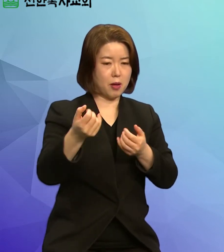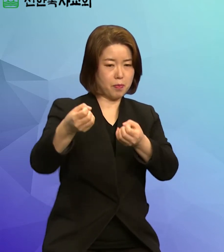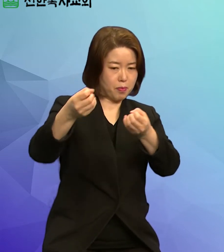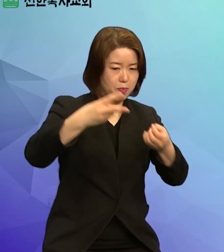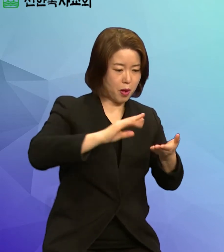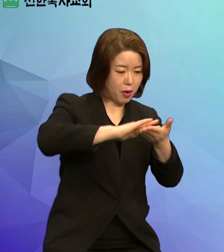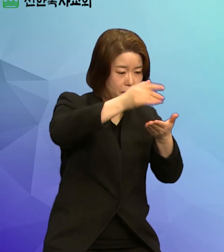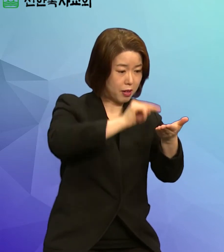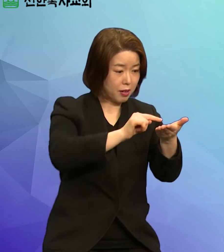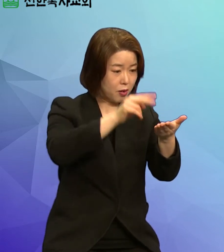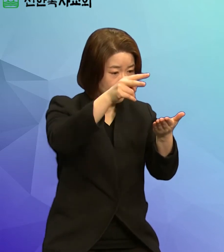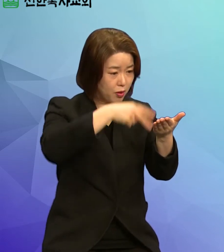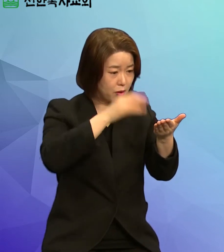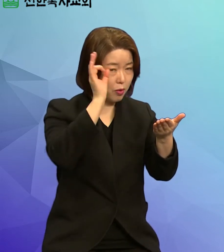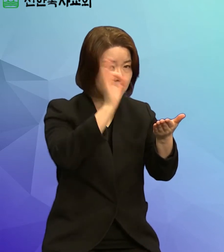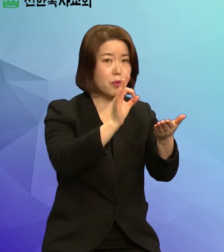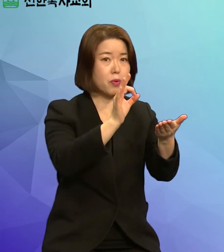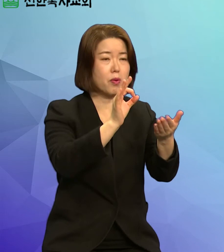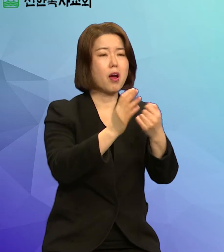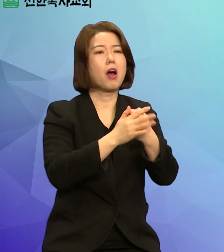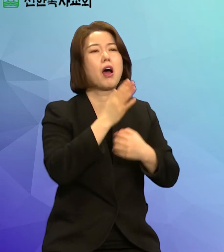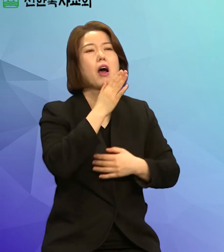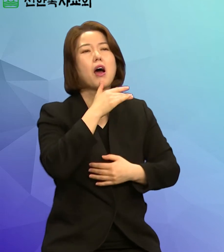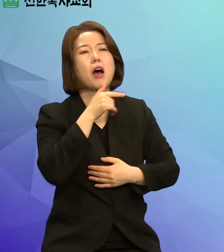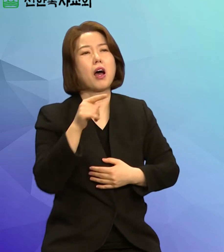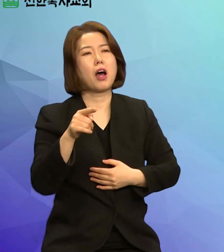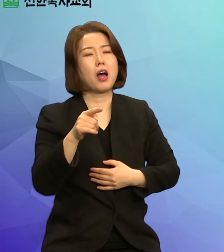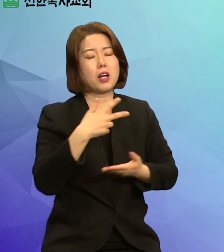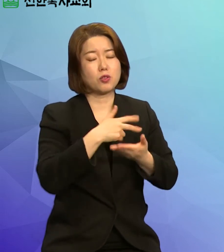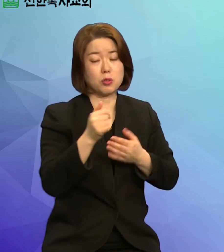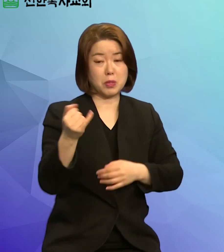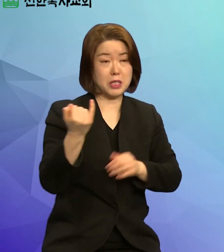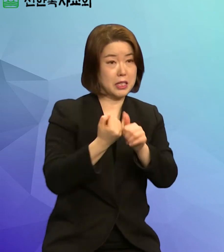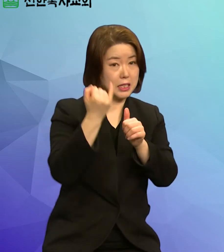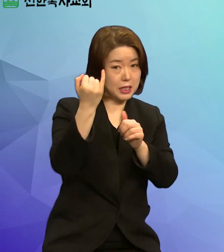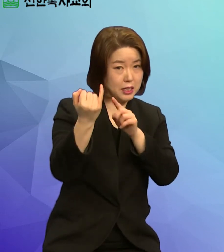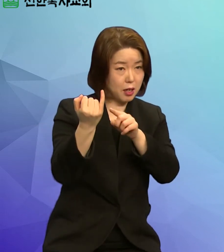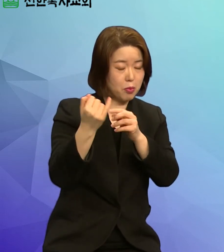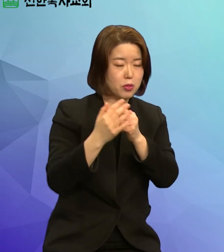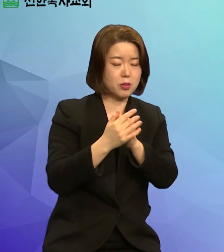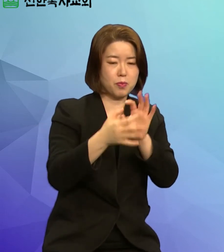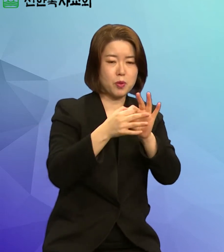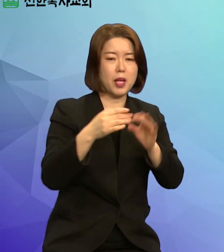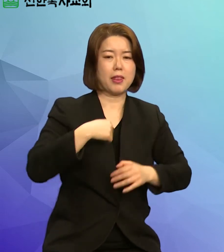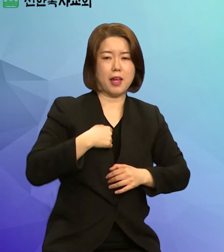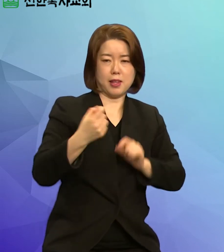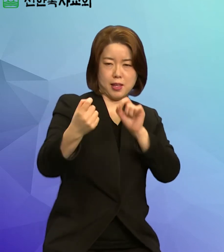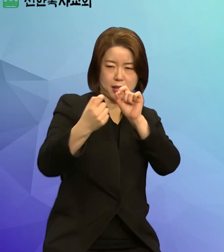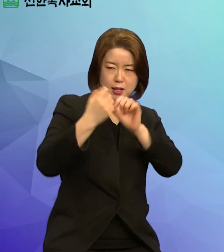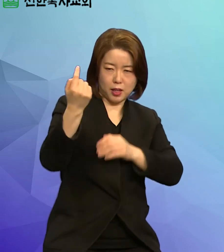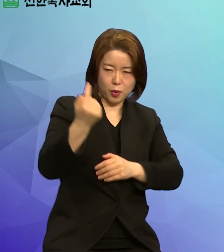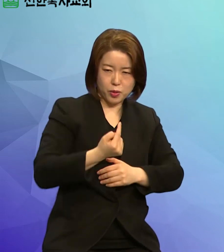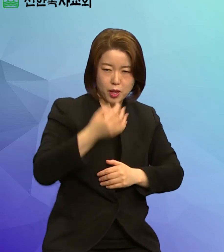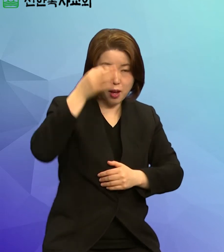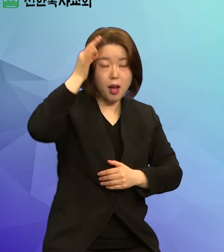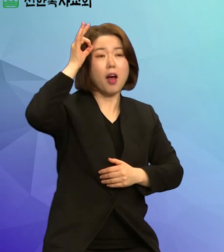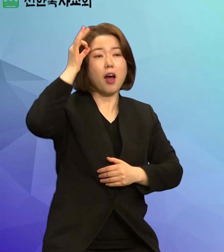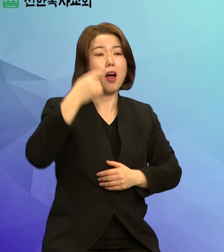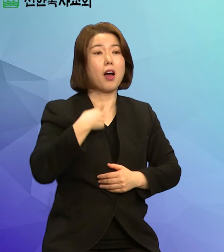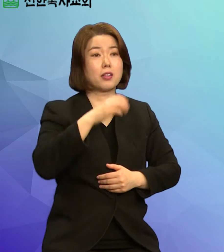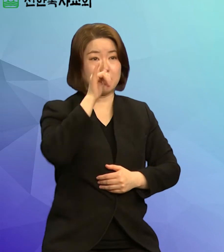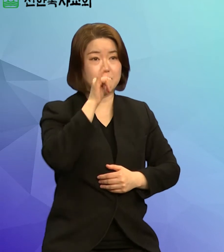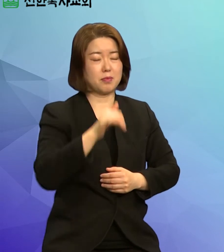읽으면서 주님께서 이 사모님을 통하여 나에게 다가오고 계시다는 것을 깨달은 적이 있습니다.